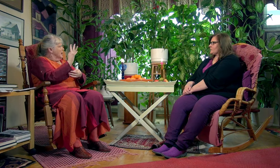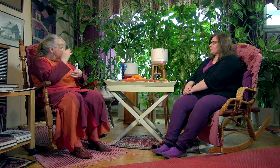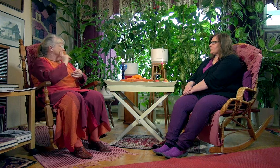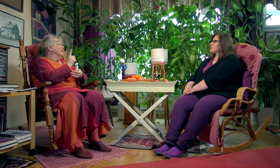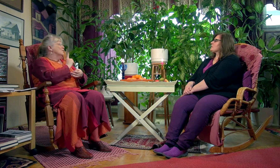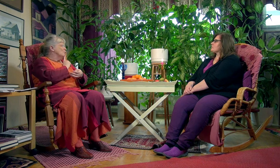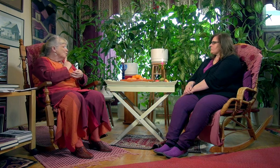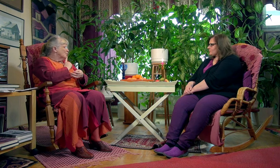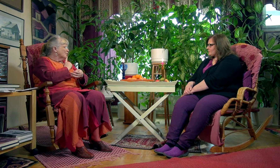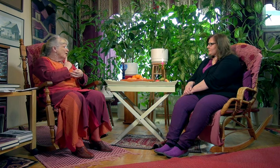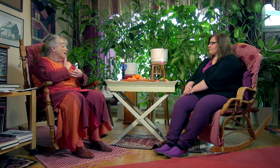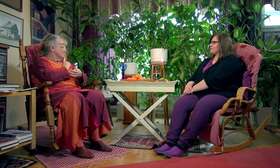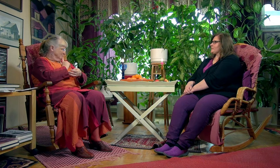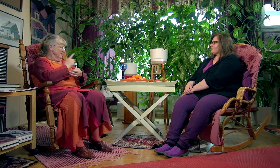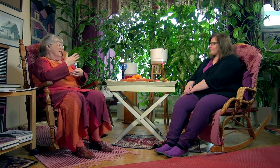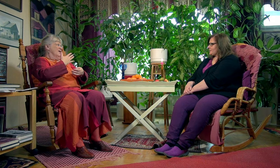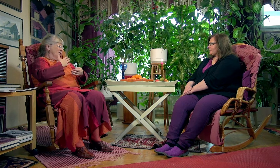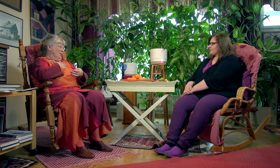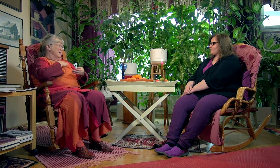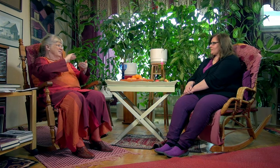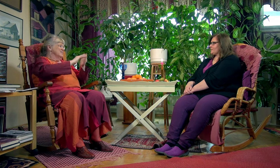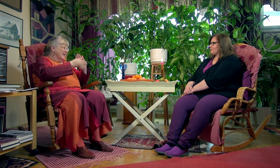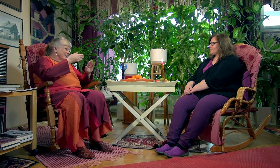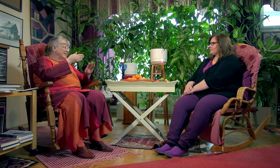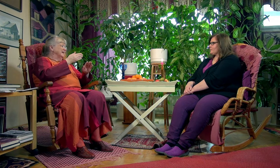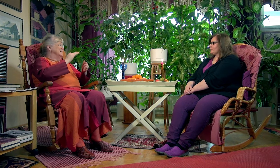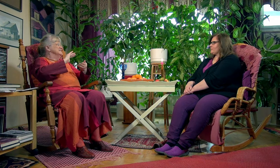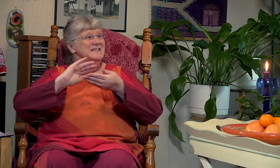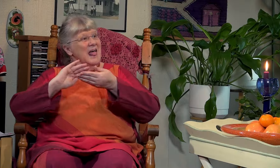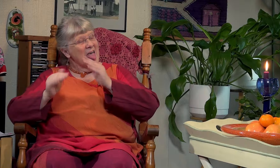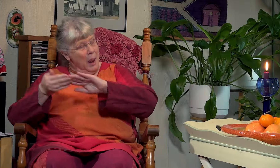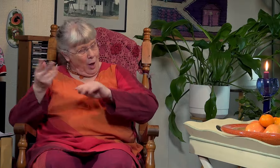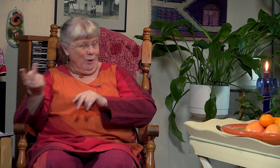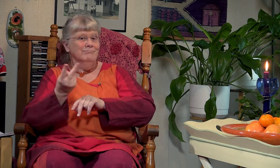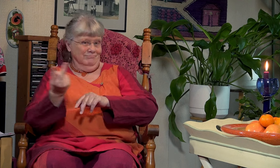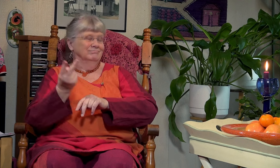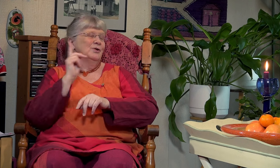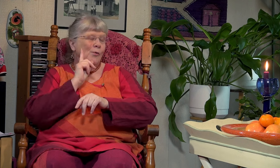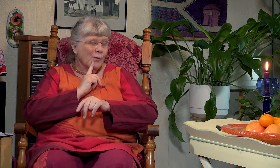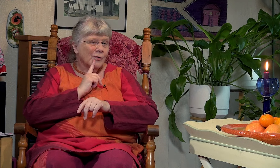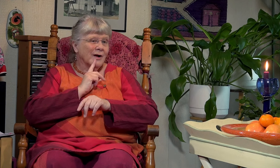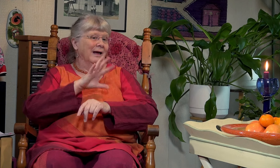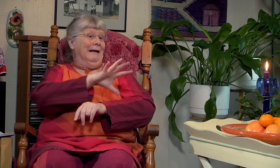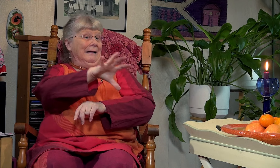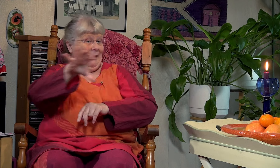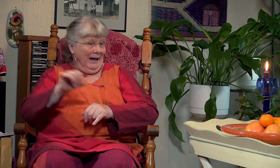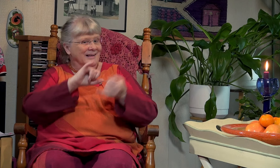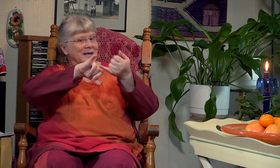heitä oli perheessä 8 lasta, joista 4 on kuuroja. Ja minun tätini ja enoni, molemmat ovat myös